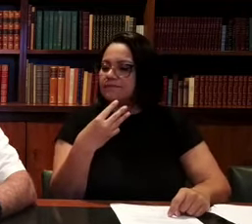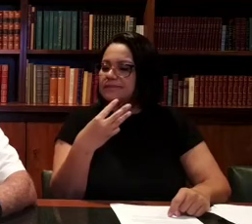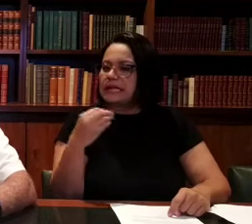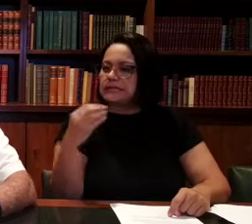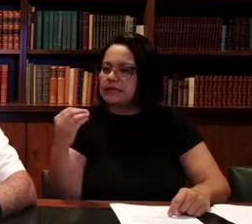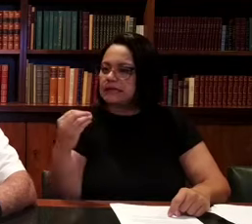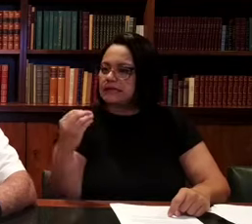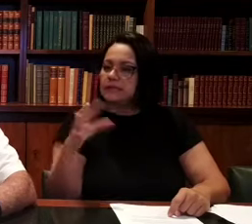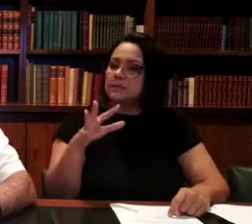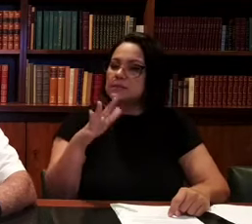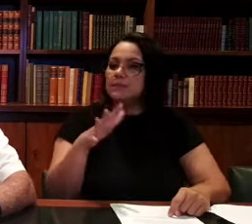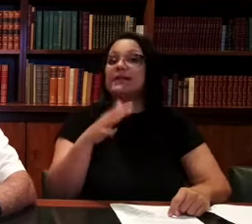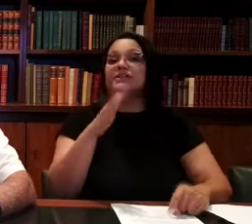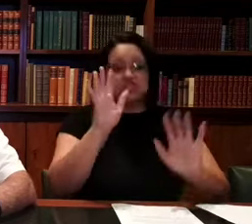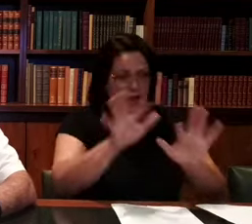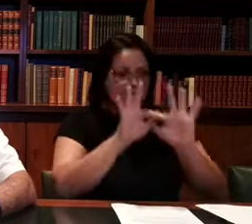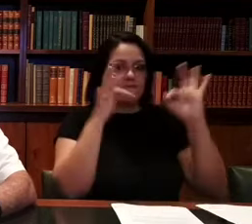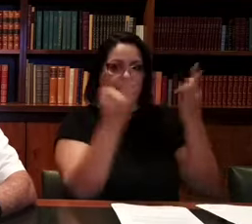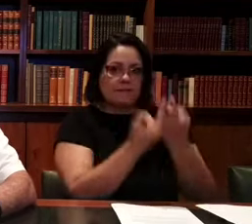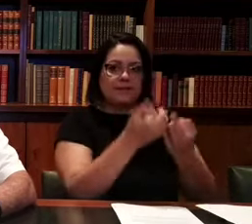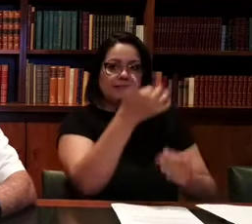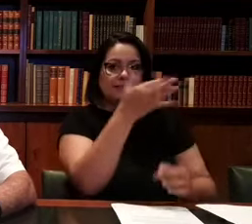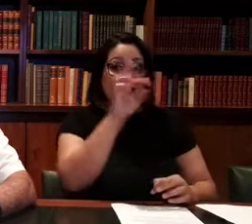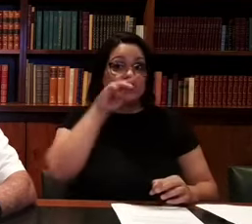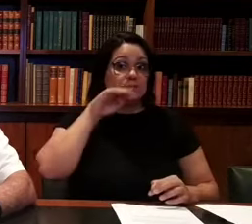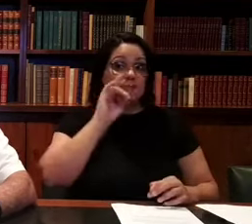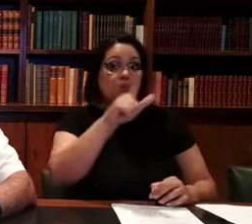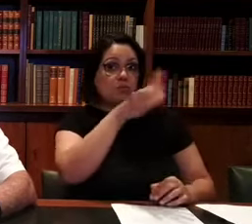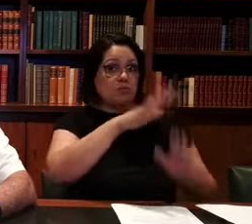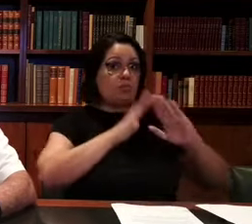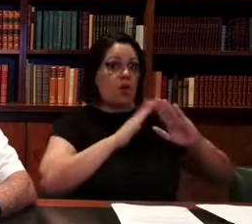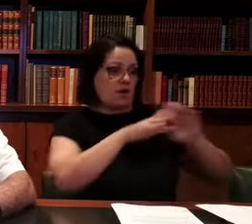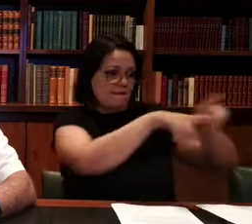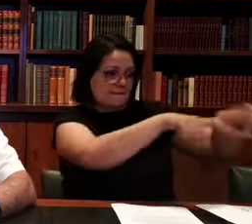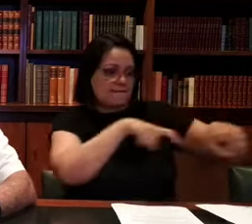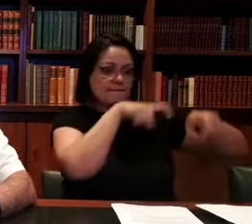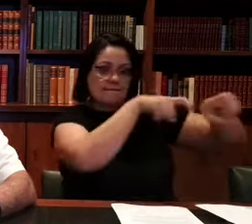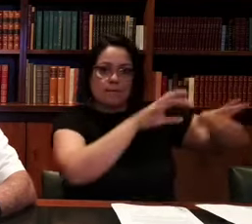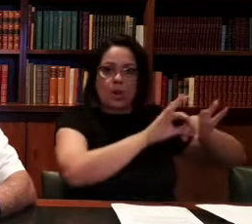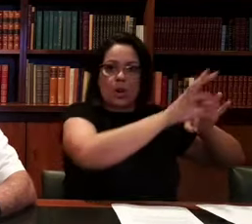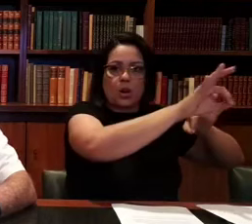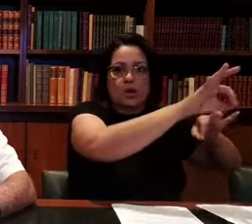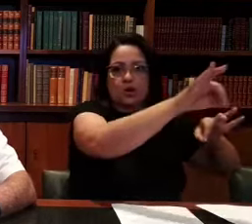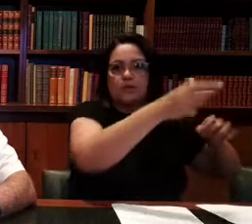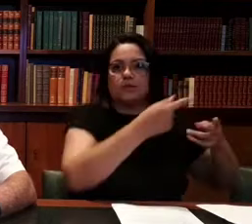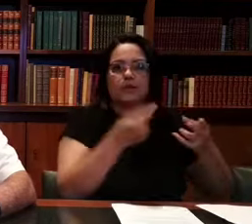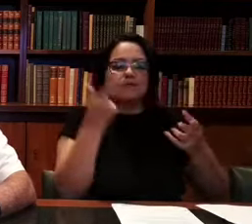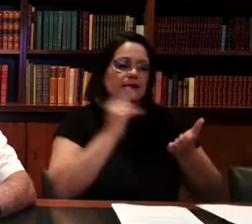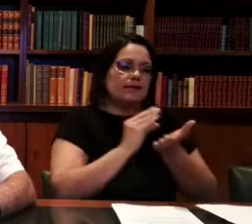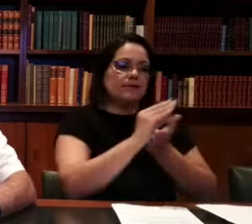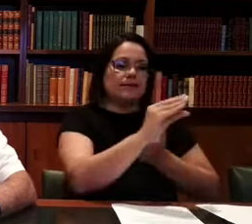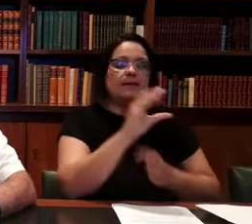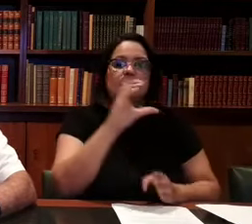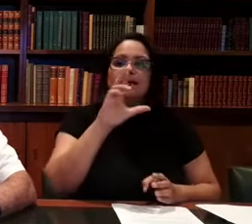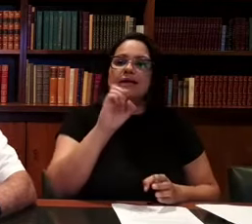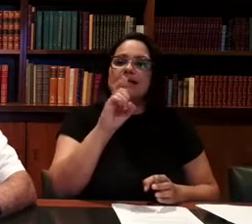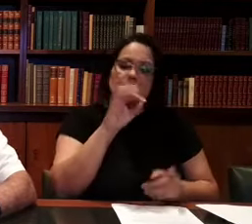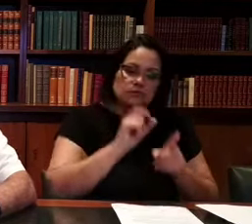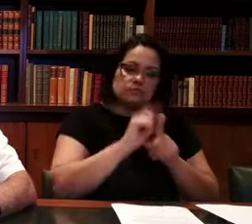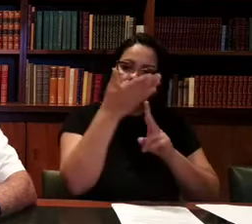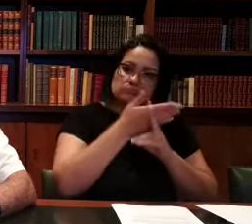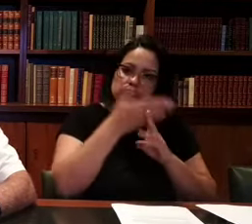Já tomou atendendo a 10 mil famílias do Campo Ah tá eu é um acesso um crédito Habitacional